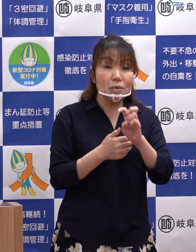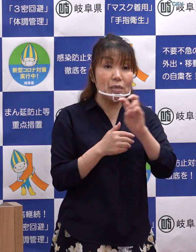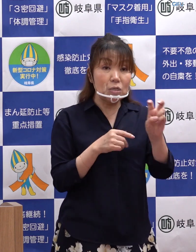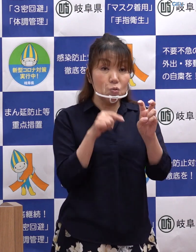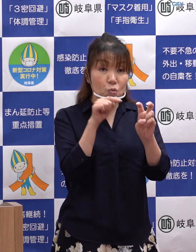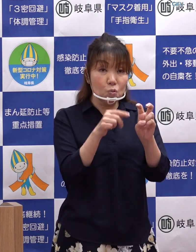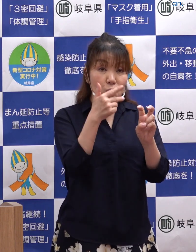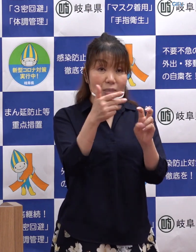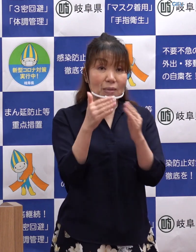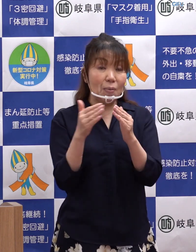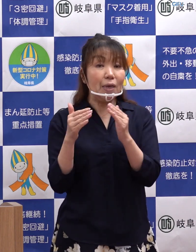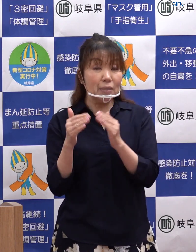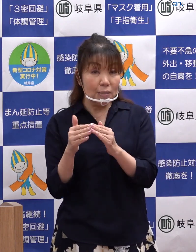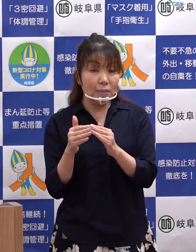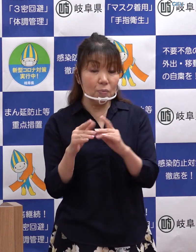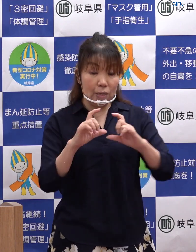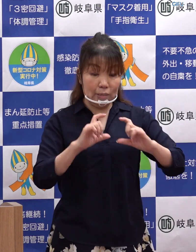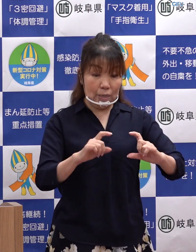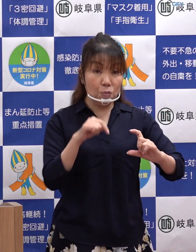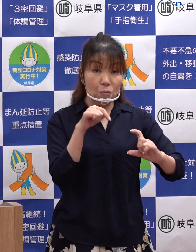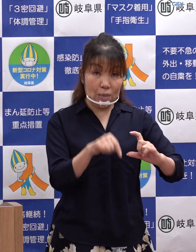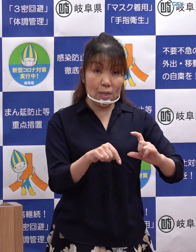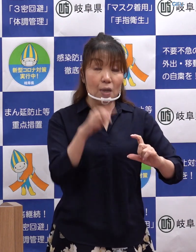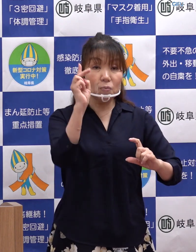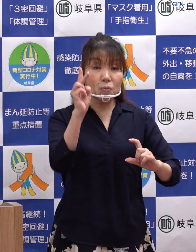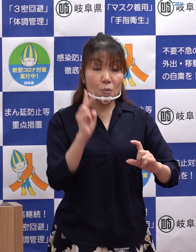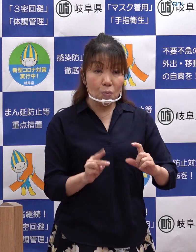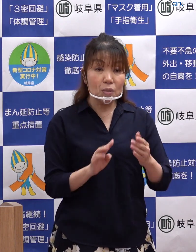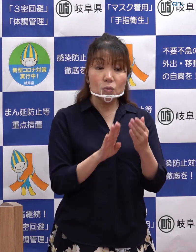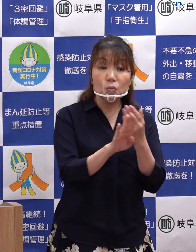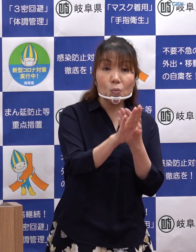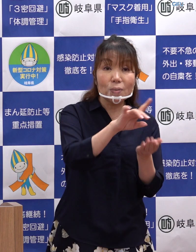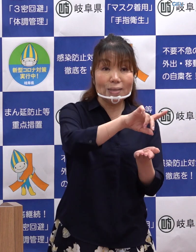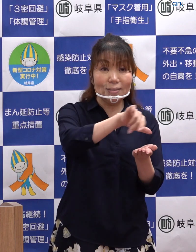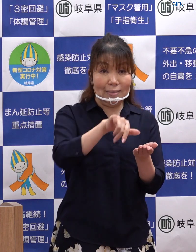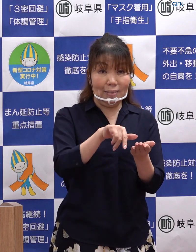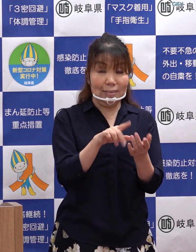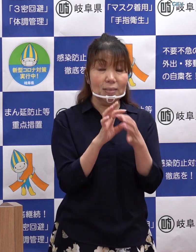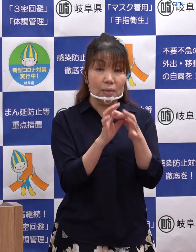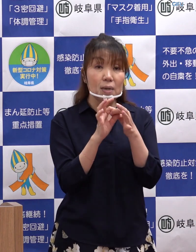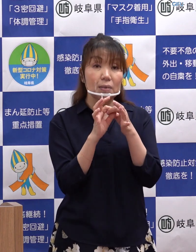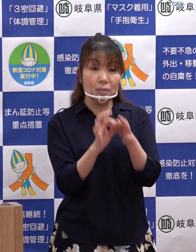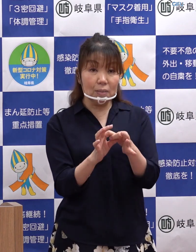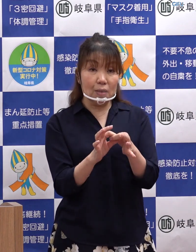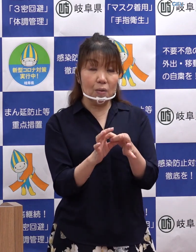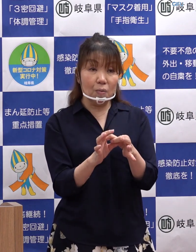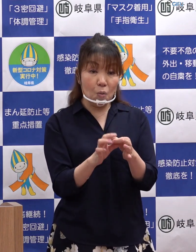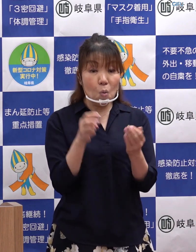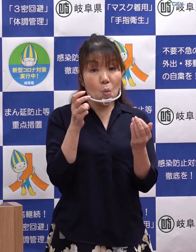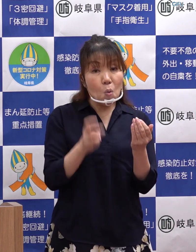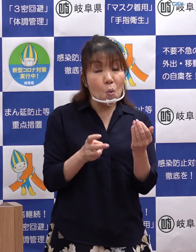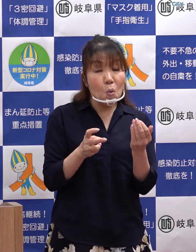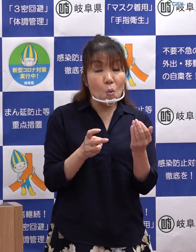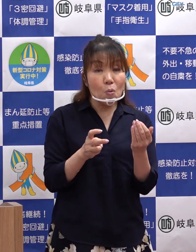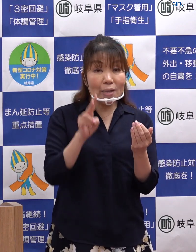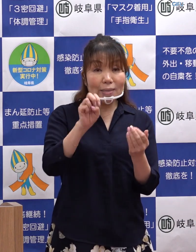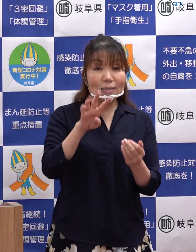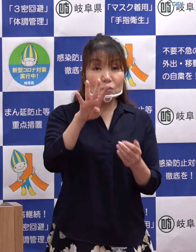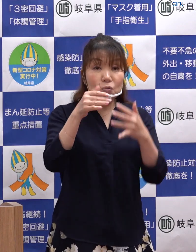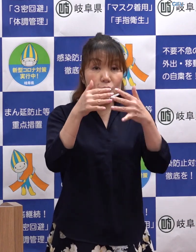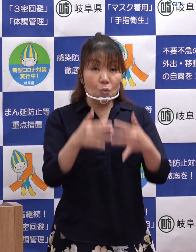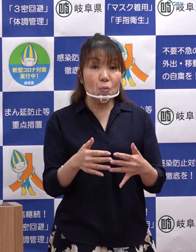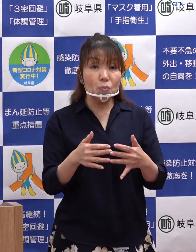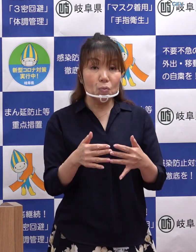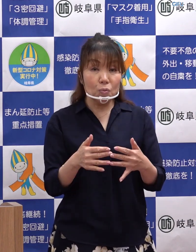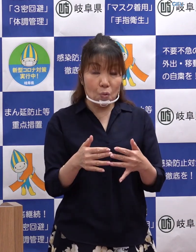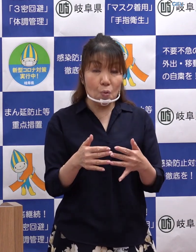については、同じくこの四角の中にありますように、その他地域と書いてありますが、法第24条9項、これは一般的な